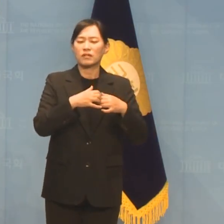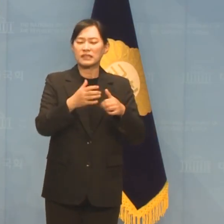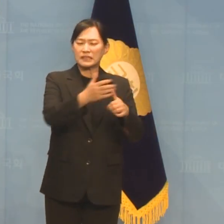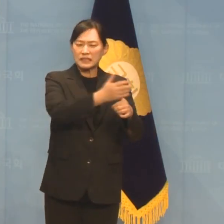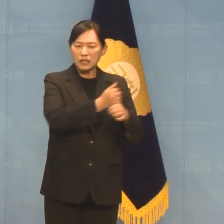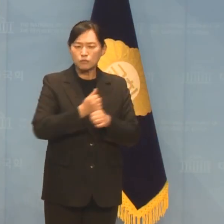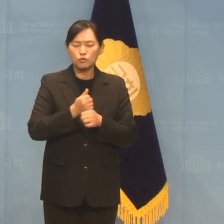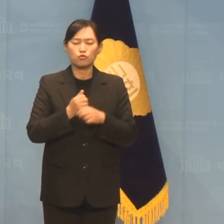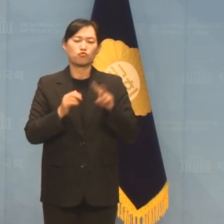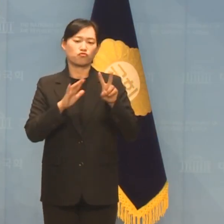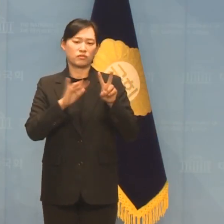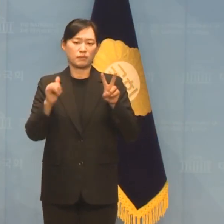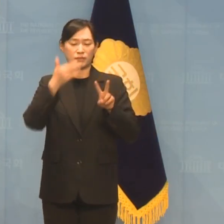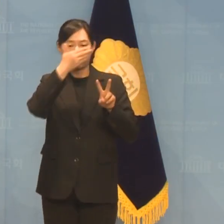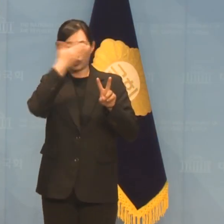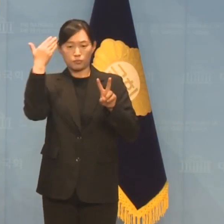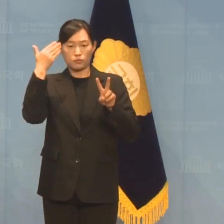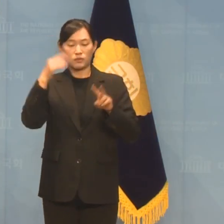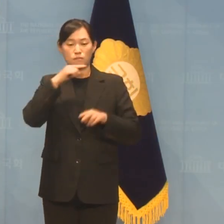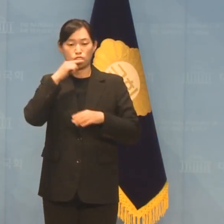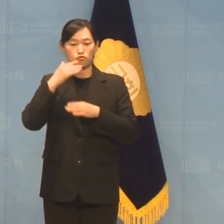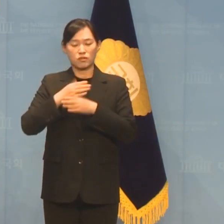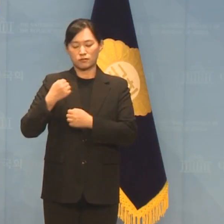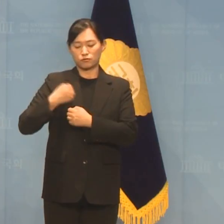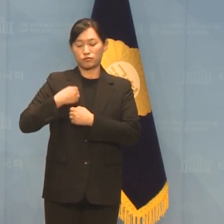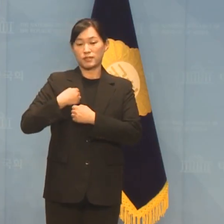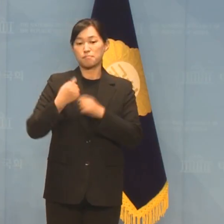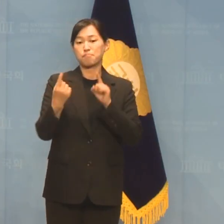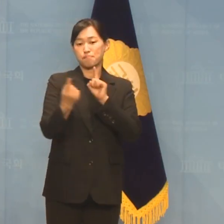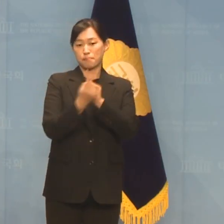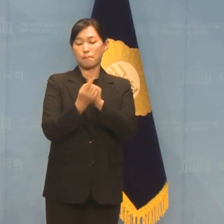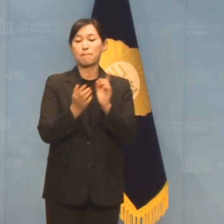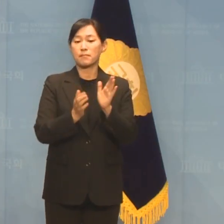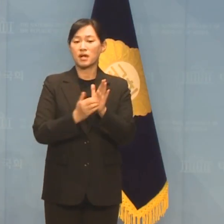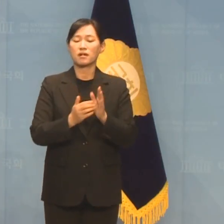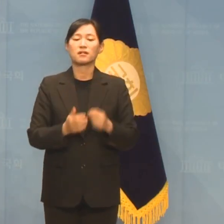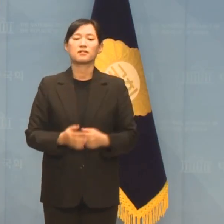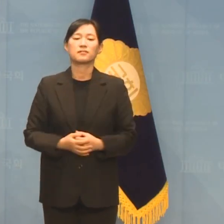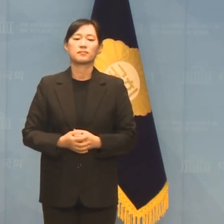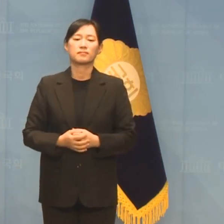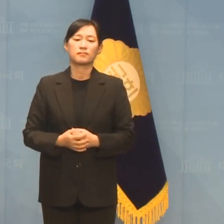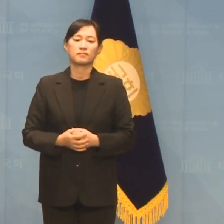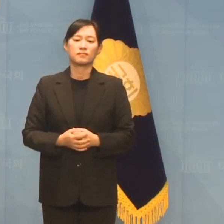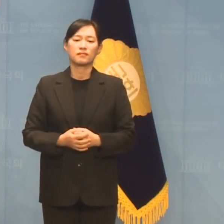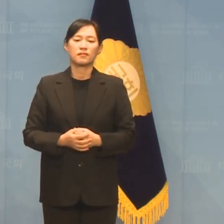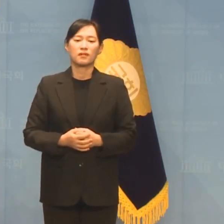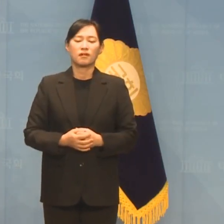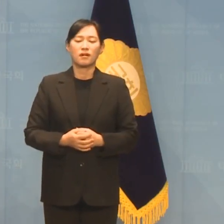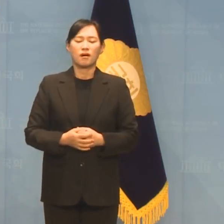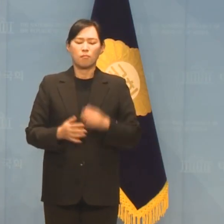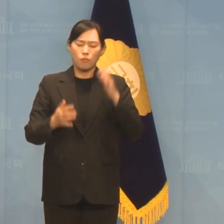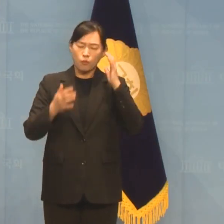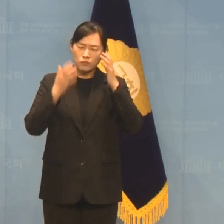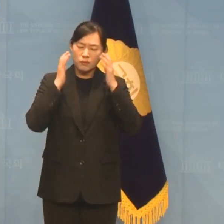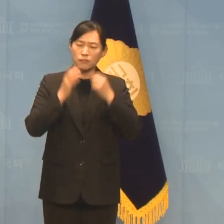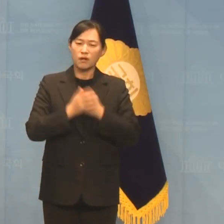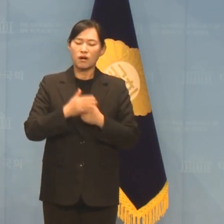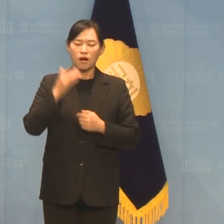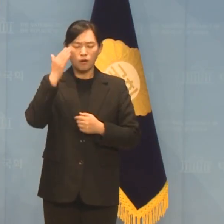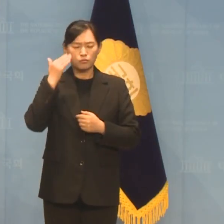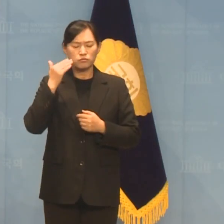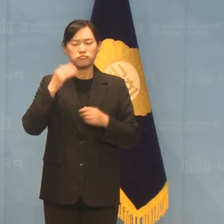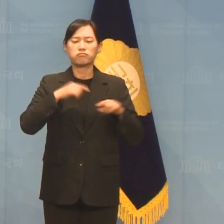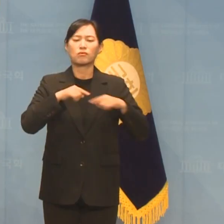생포된 2명의 젊은 북한 군인들을 만날 수 있었습니다. 가뜩이나 복잡한 국내 정치